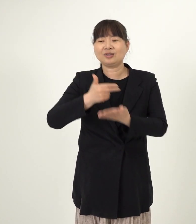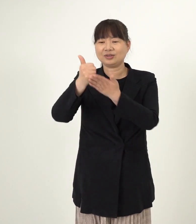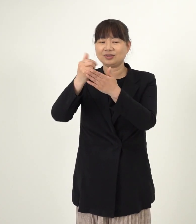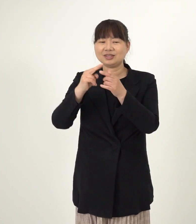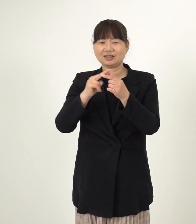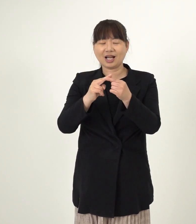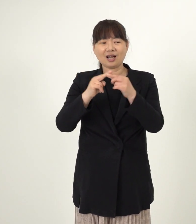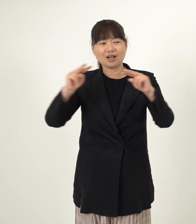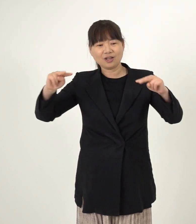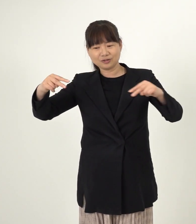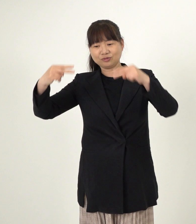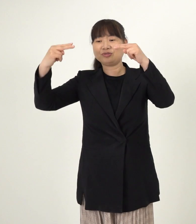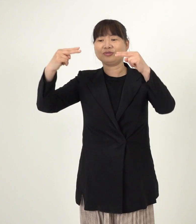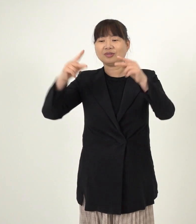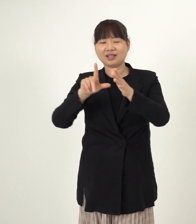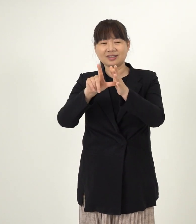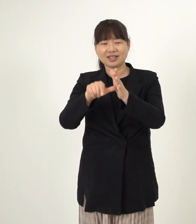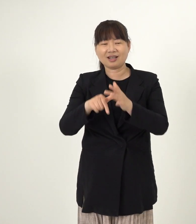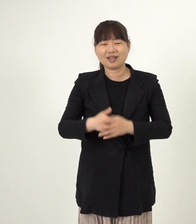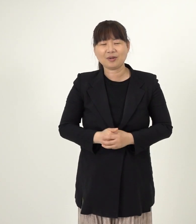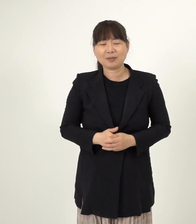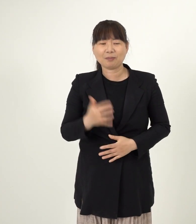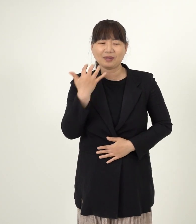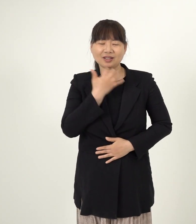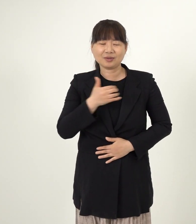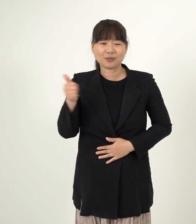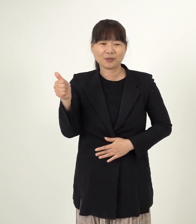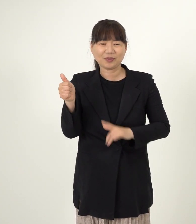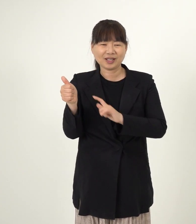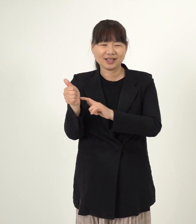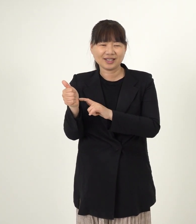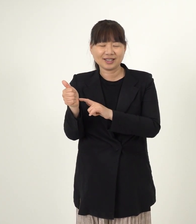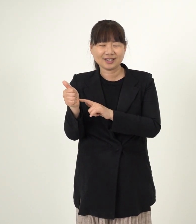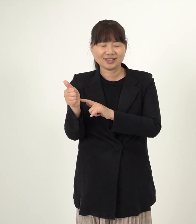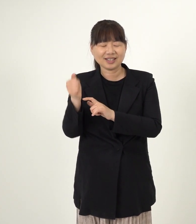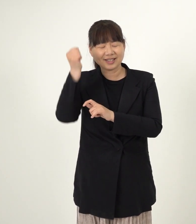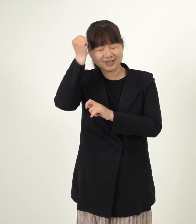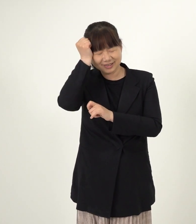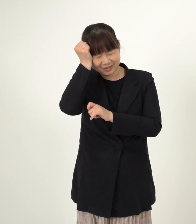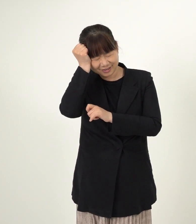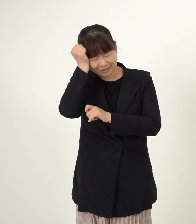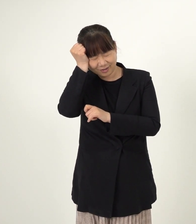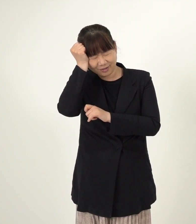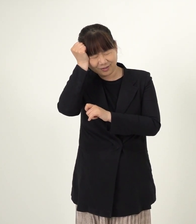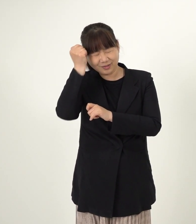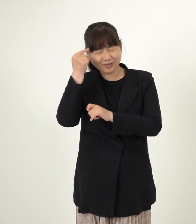주님과 눈이 마주치는 순간 베드로에게는 무엇이 기억이 된 거죠?